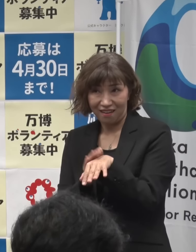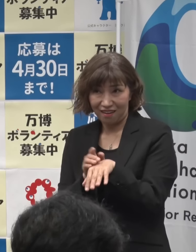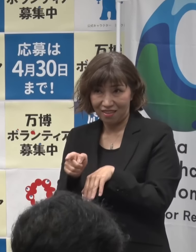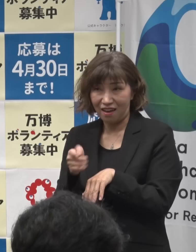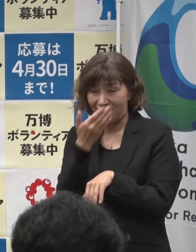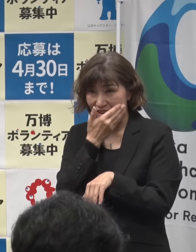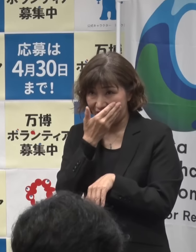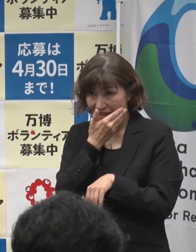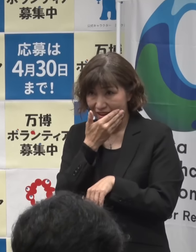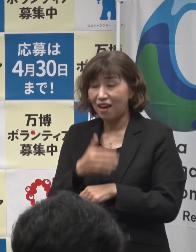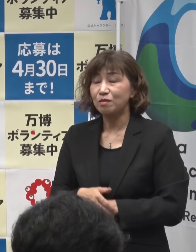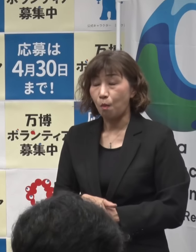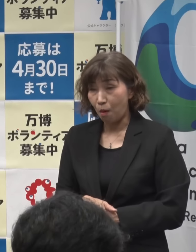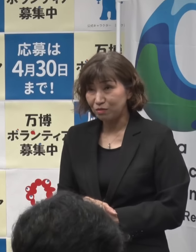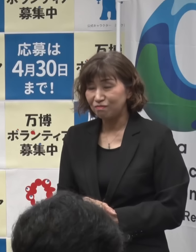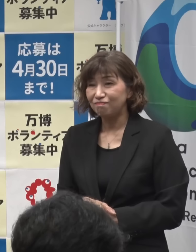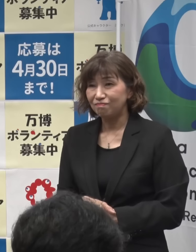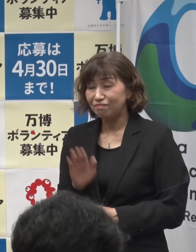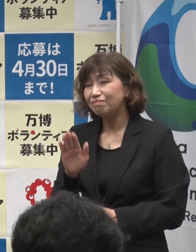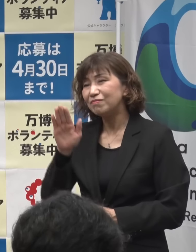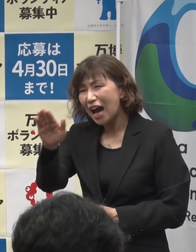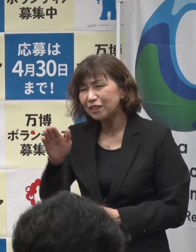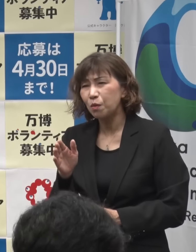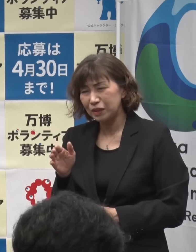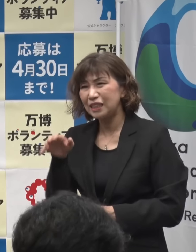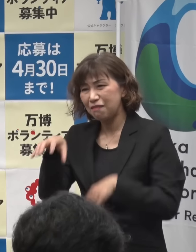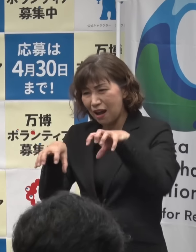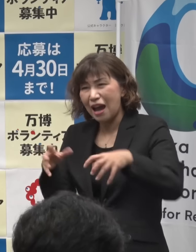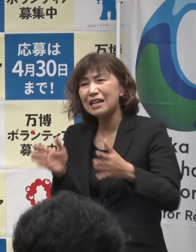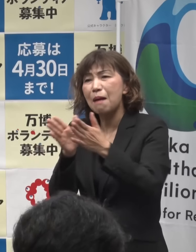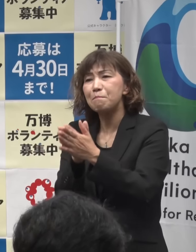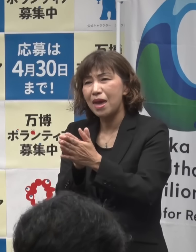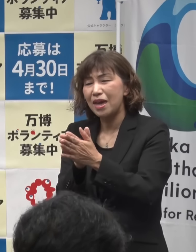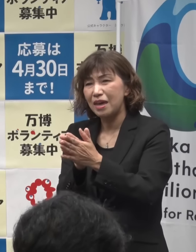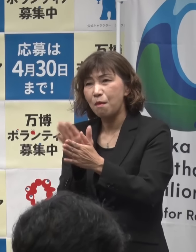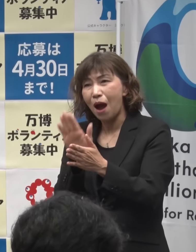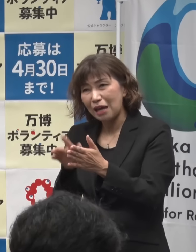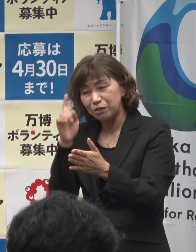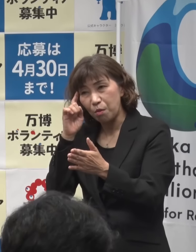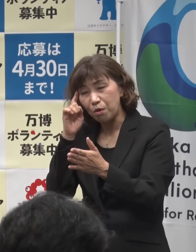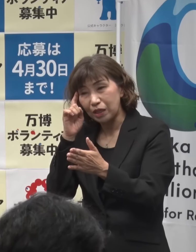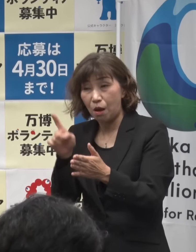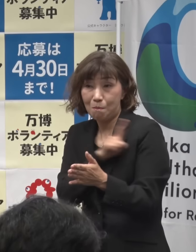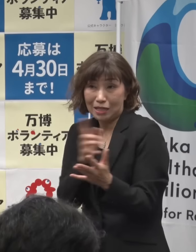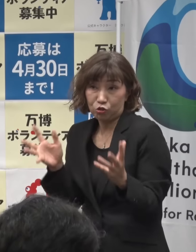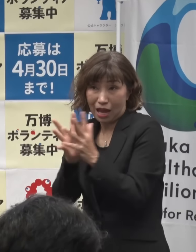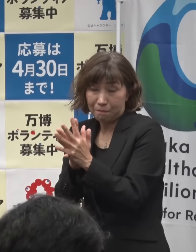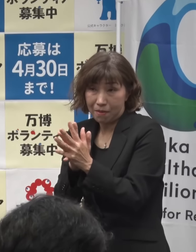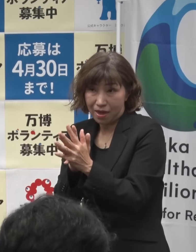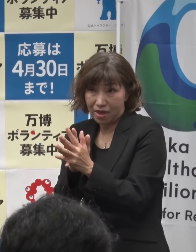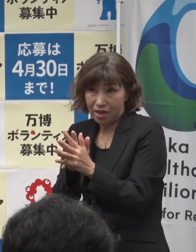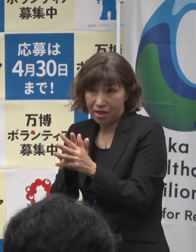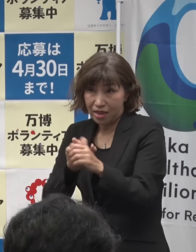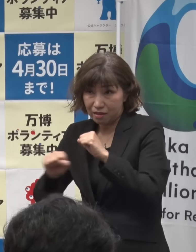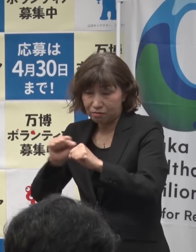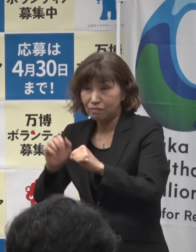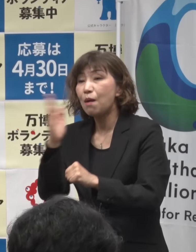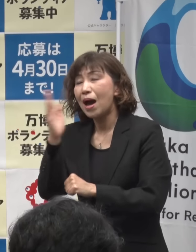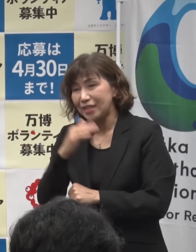ともそうだし、まあ、その先には合併というのがあのあり得るとは思いますが、ただここは合併ありきではなくて、合併についてはそれぞれのやっぱ市町